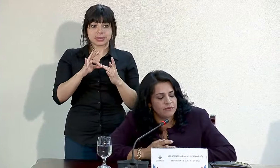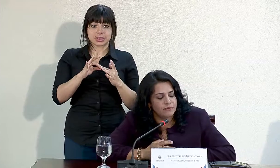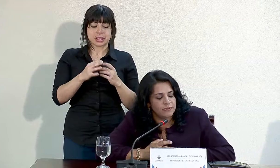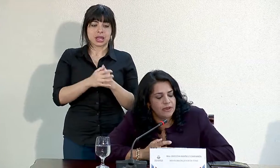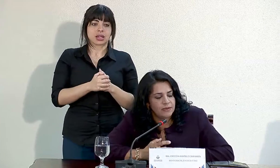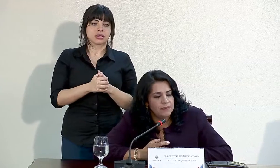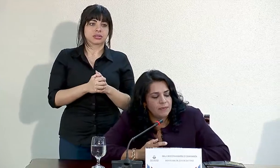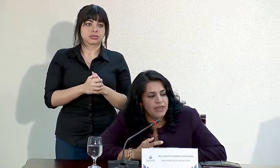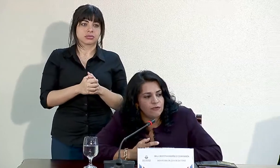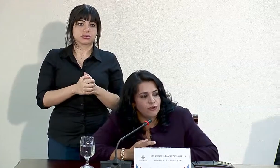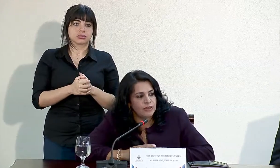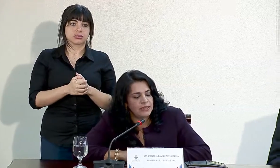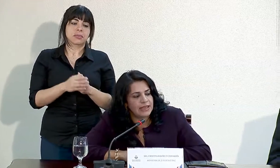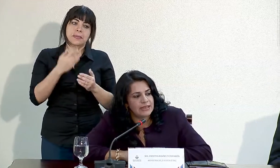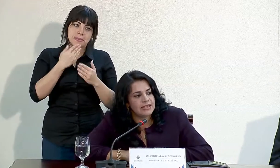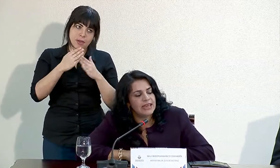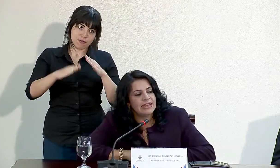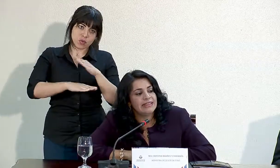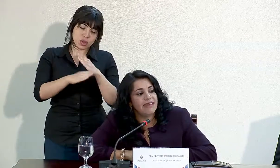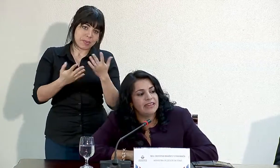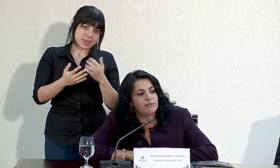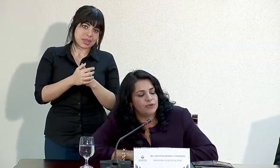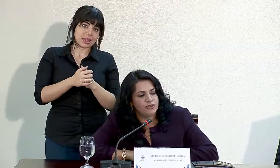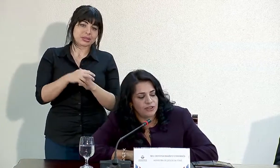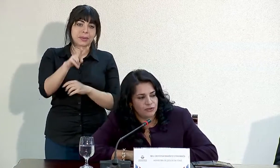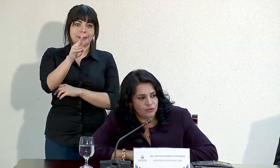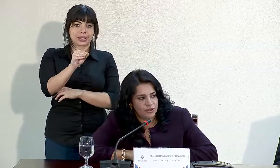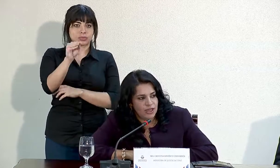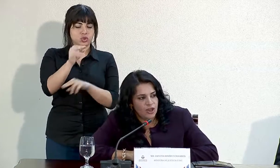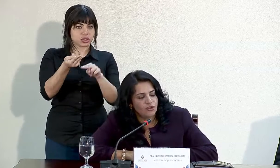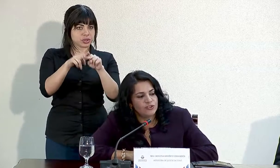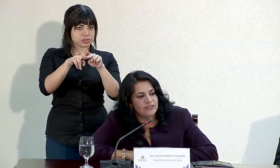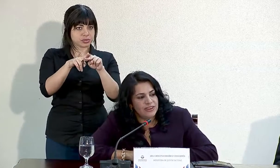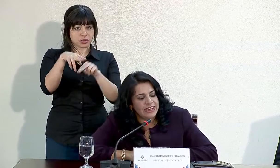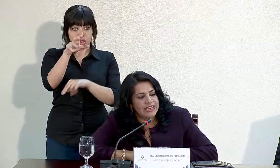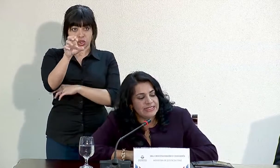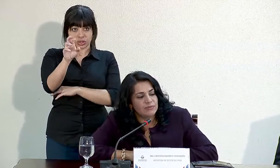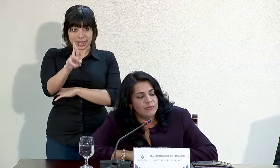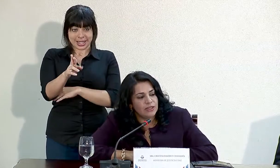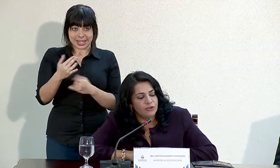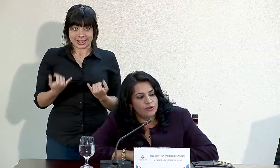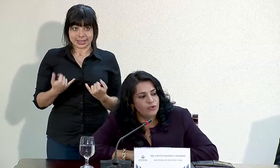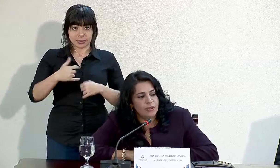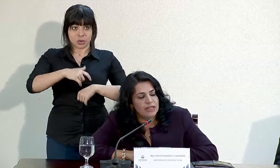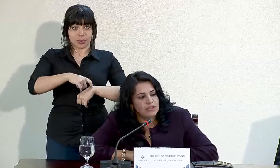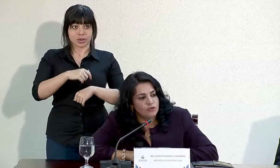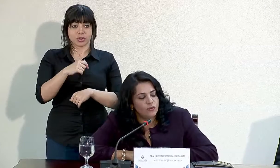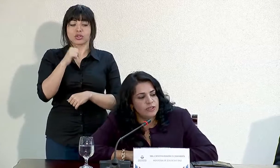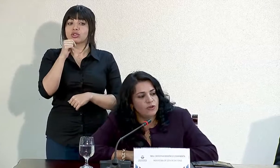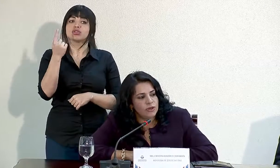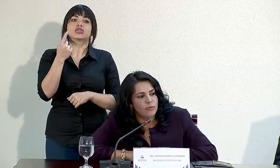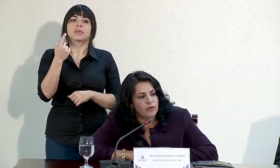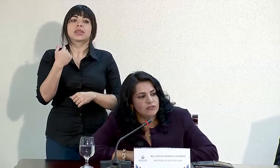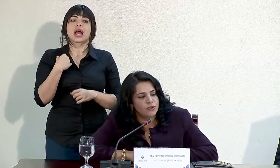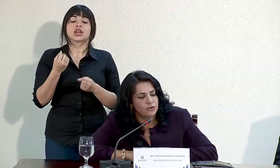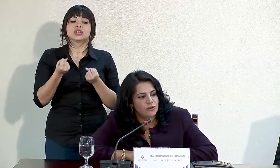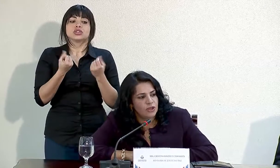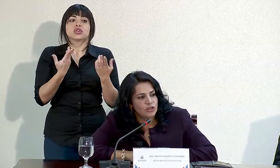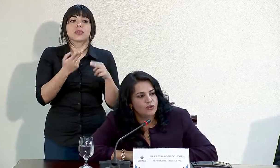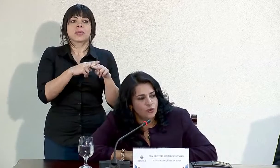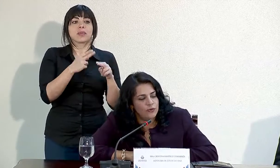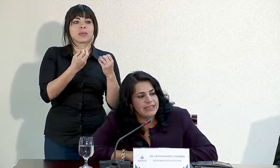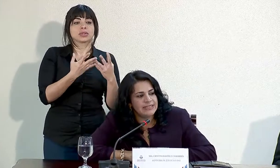sea, bien fundamentadas, es de 20%. Costa Rica en este momento no solamente sufre